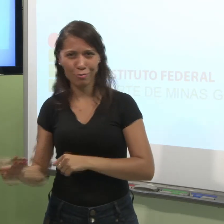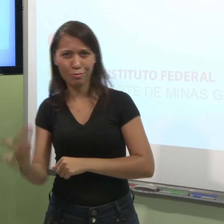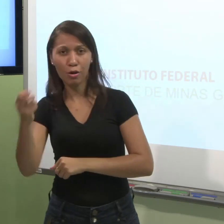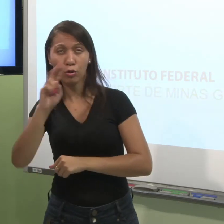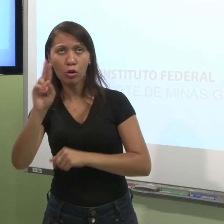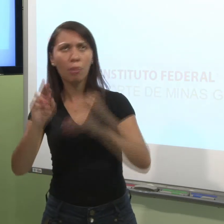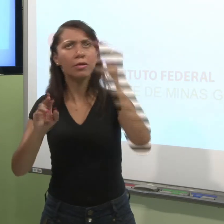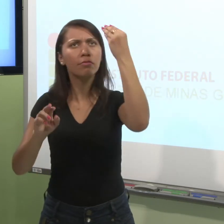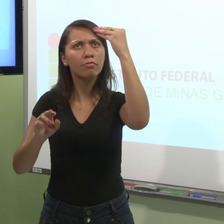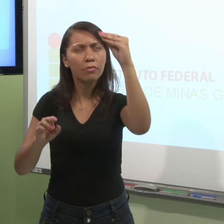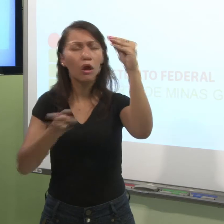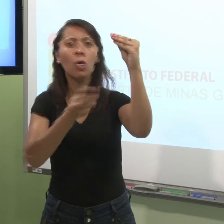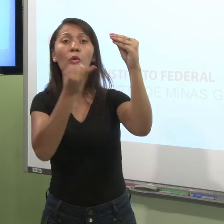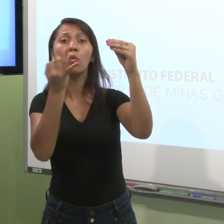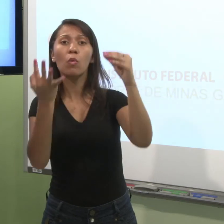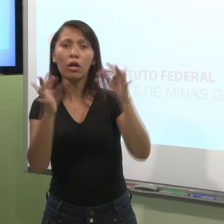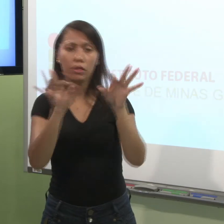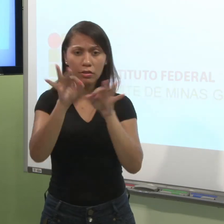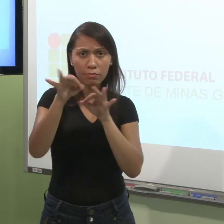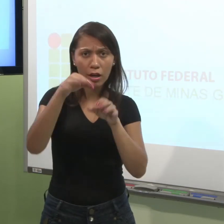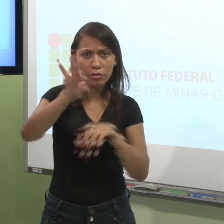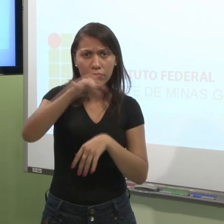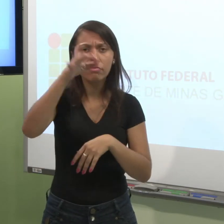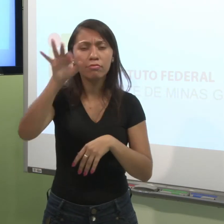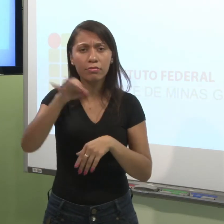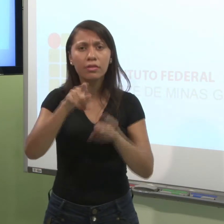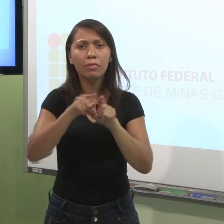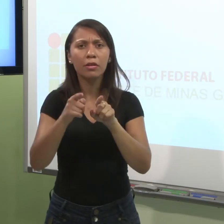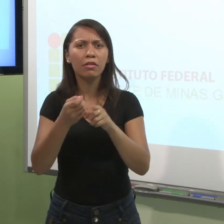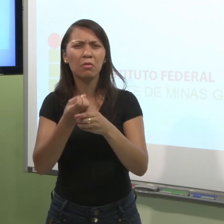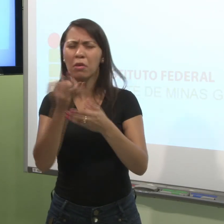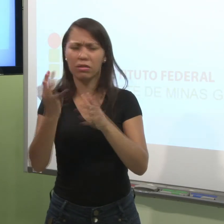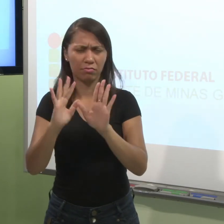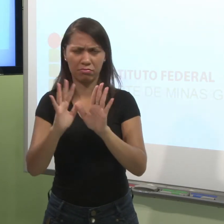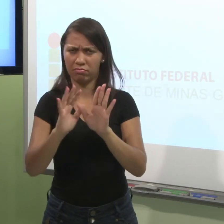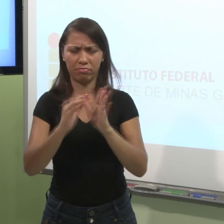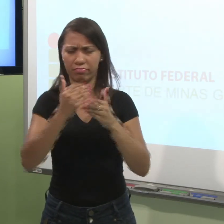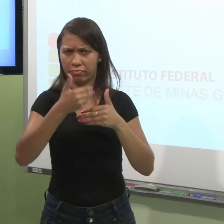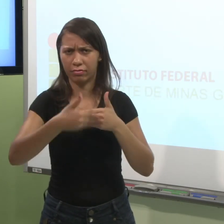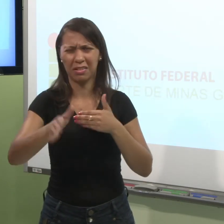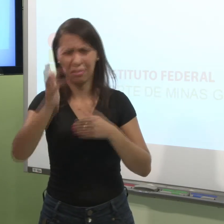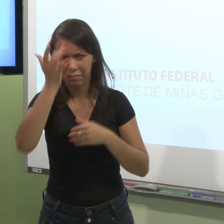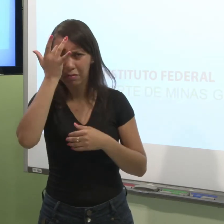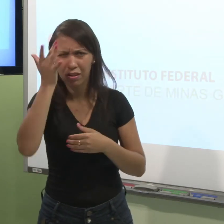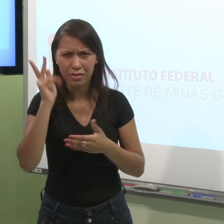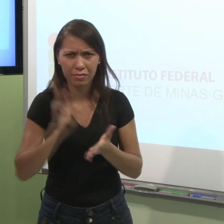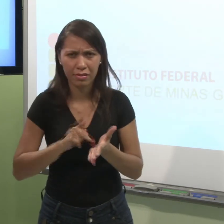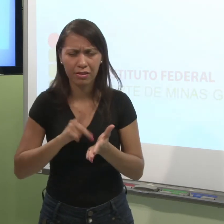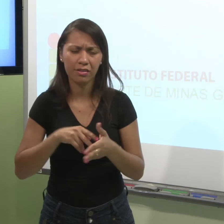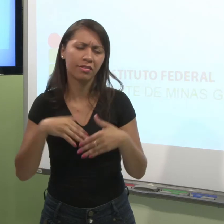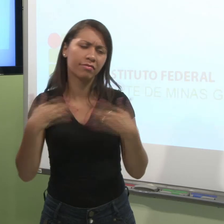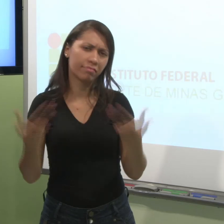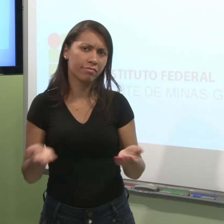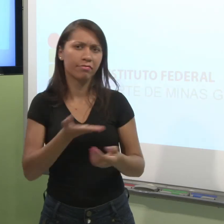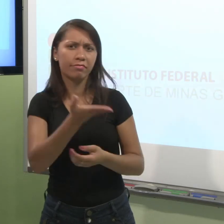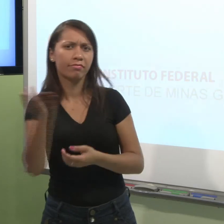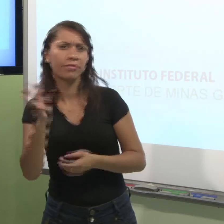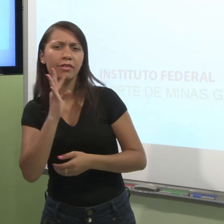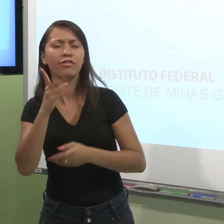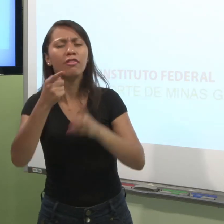querer imprimir, o número de cópias, etc. Fácil também, né? Nós já vimos o que é formatar e no Excel não